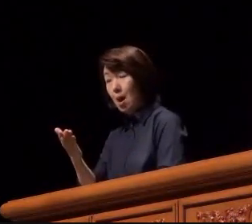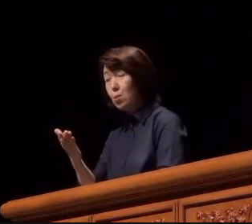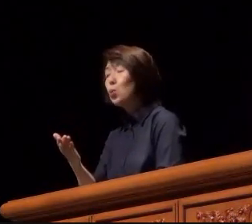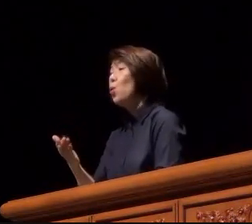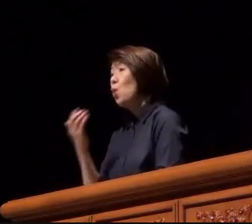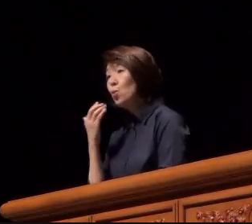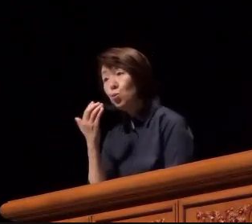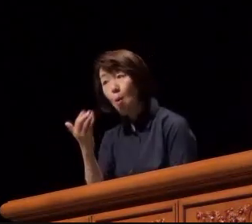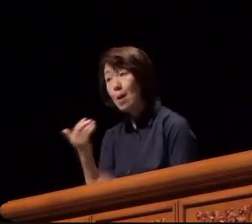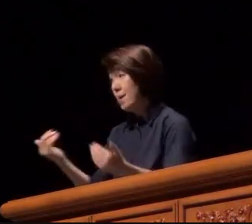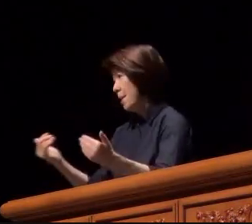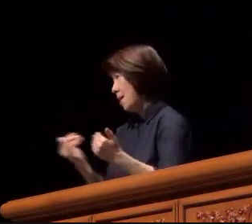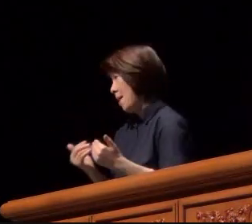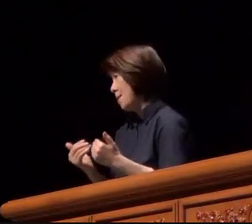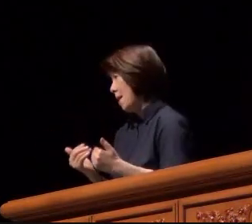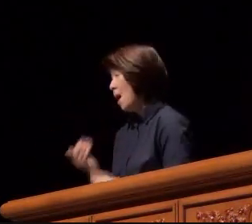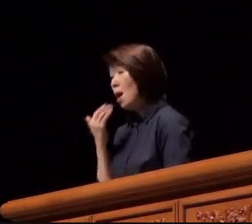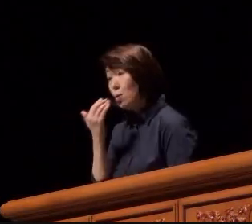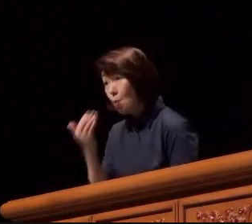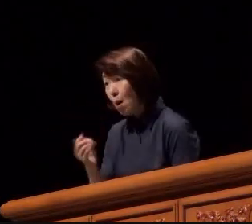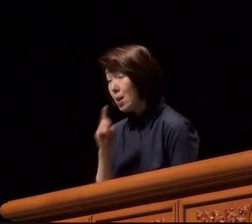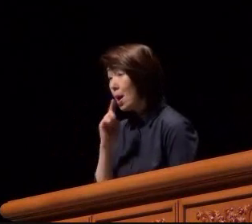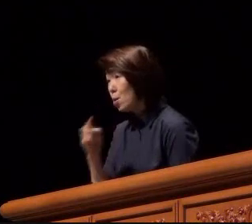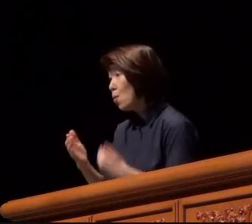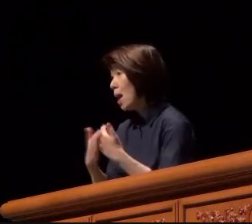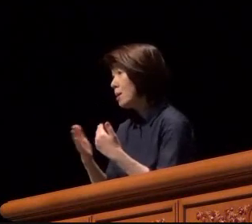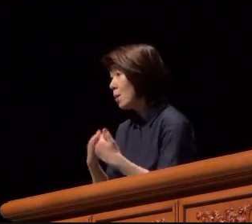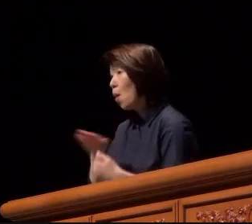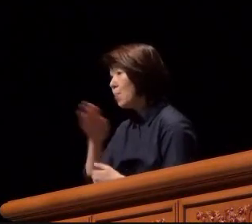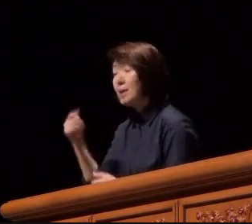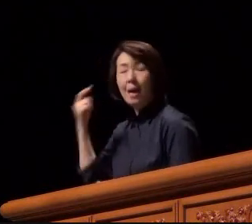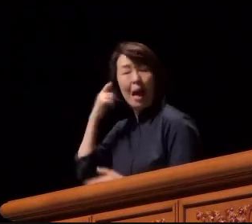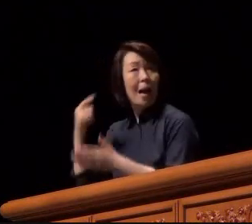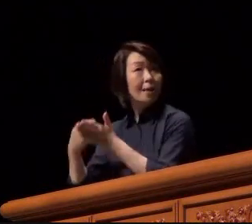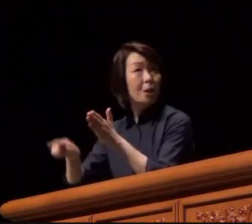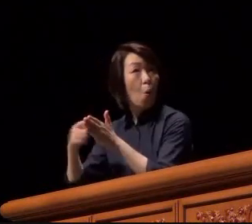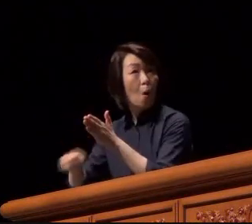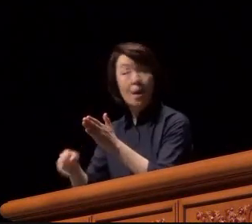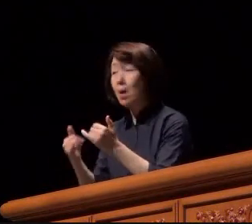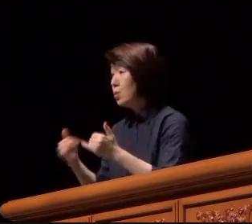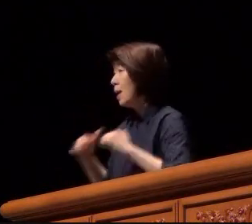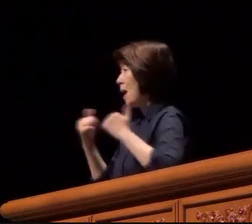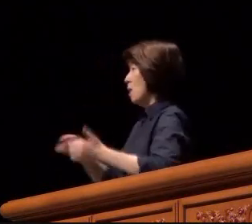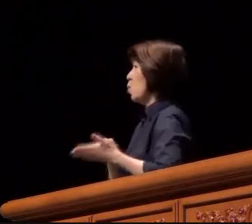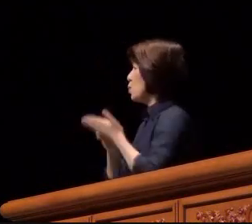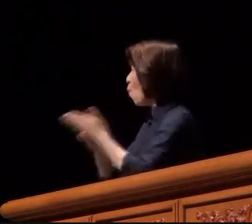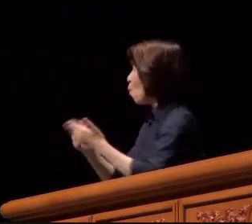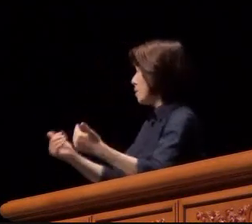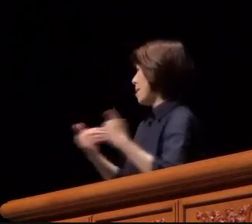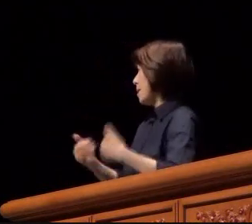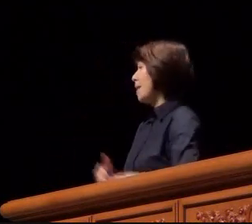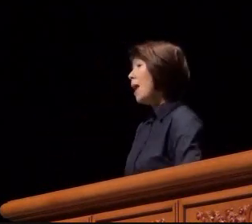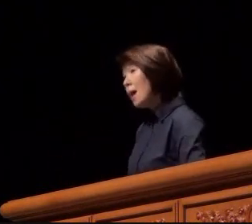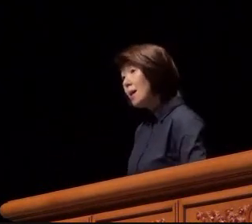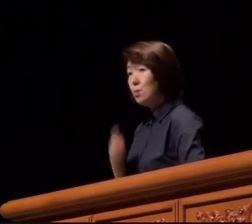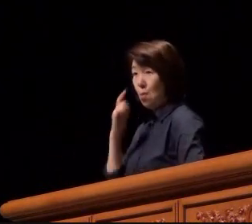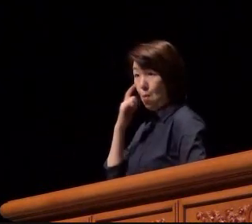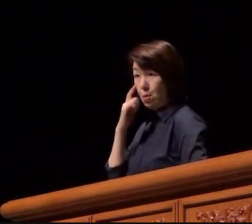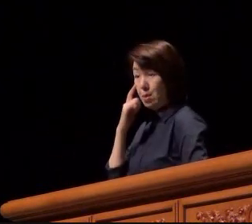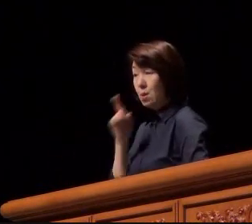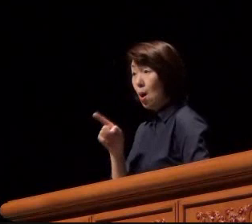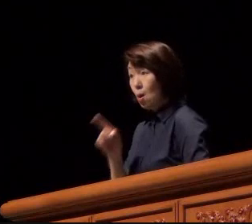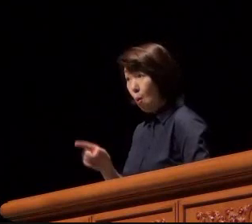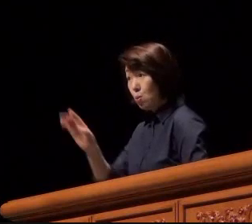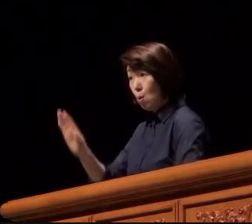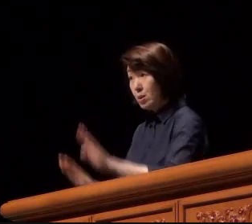なきゃならないけど、ただそうと言ったってみんな聞こえないふりをしているから、私は訴訟を起こせないかと思うんですよね。あのこの事